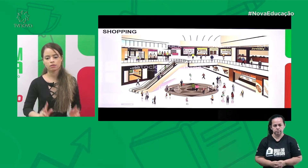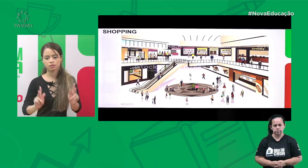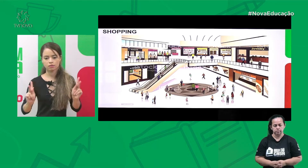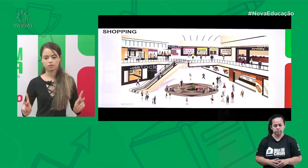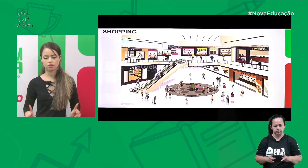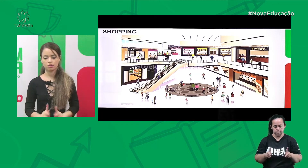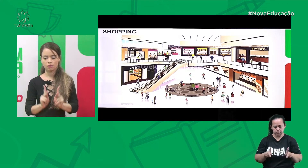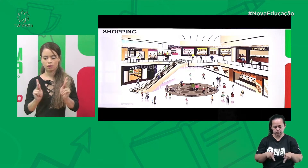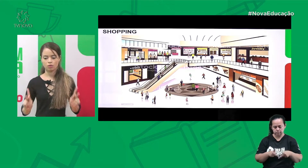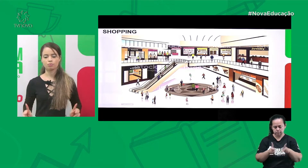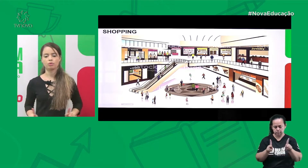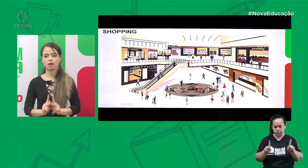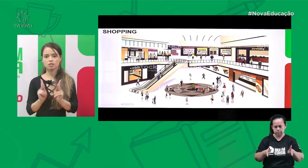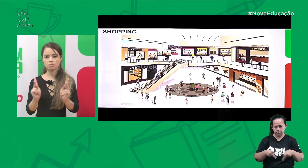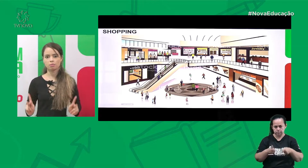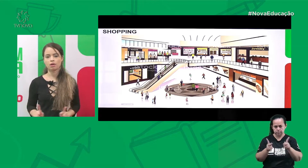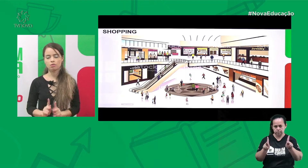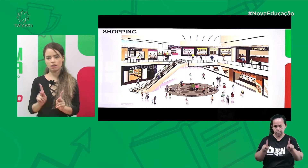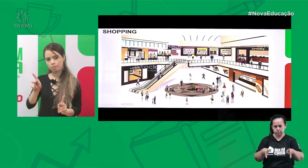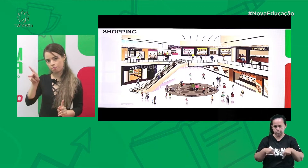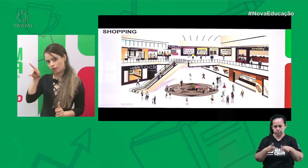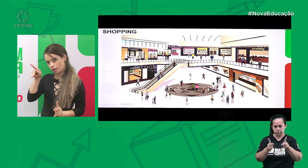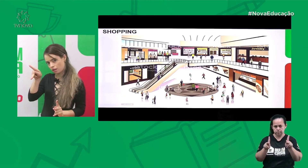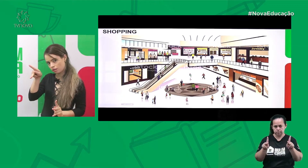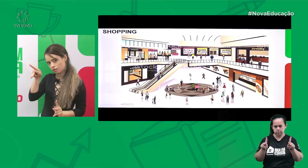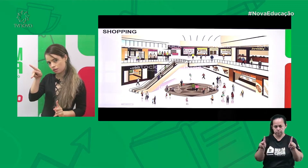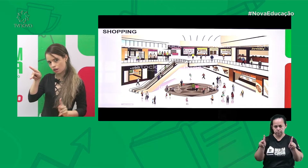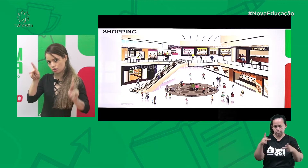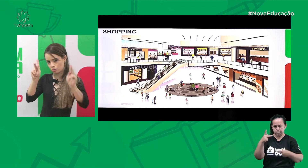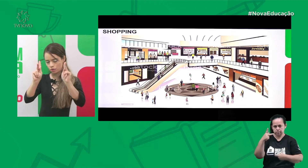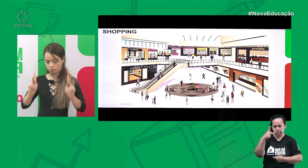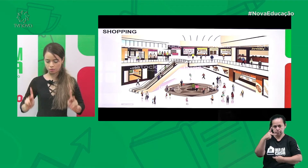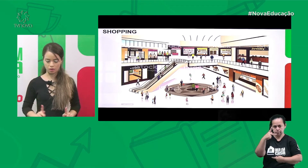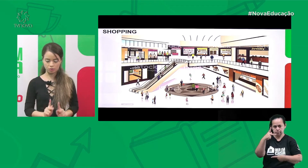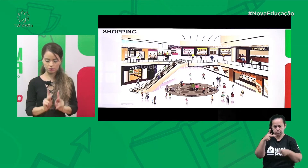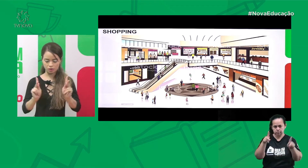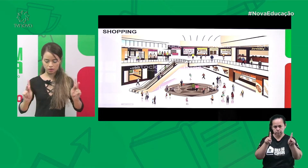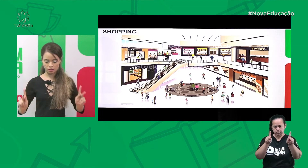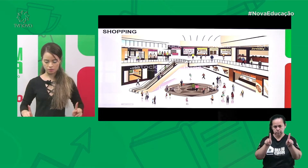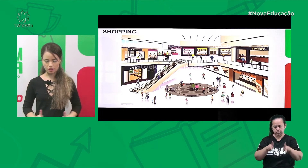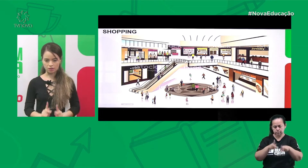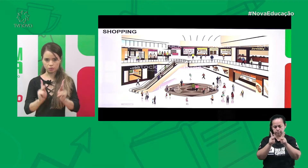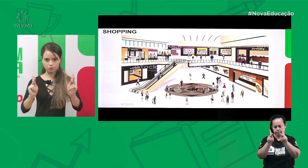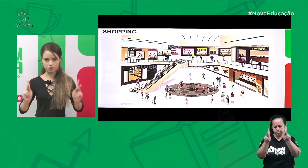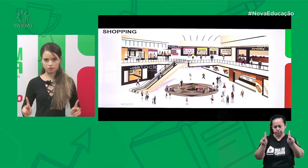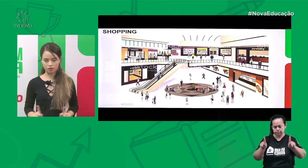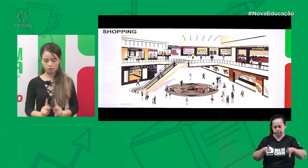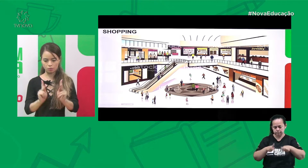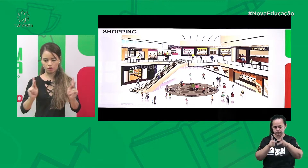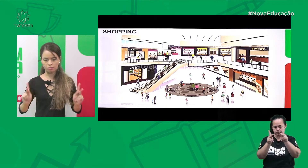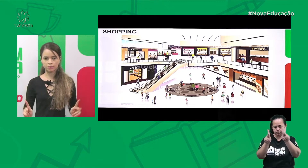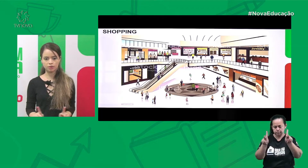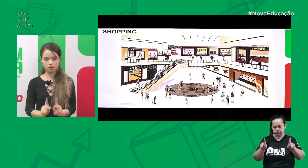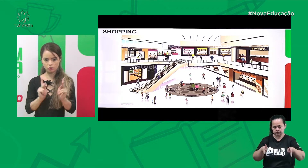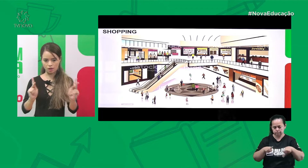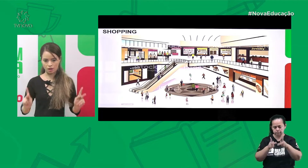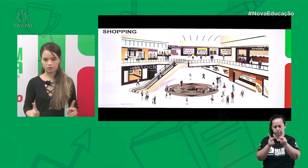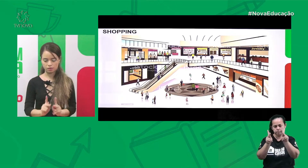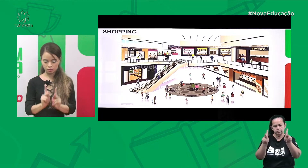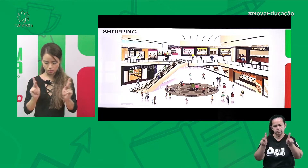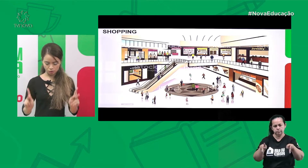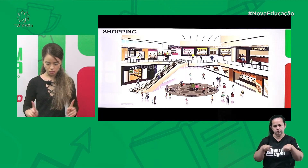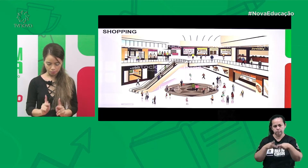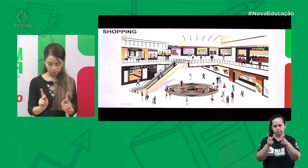shopping, configuração de mãos em P, as duas mãos fazendo um círculo, movimento